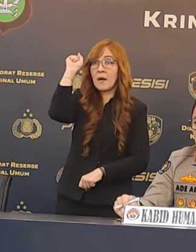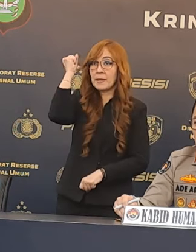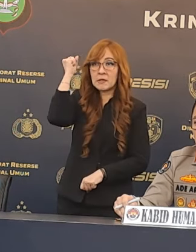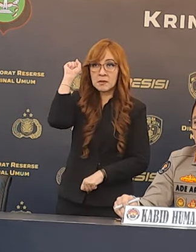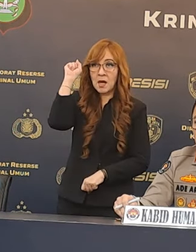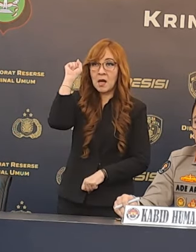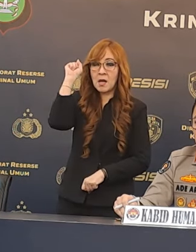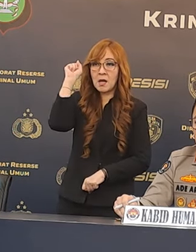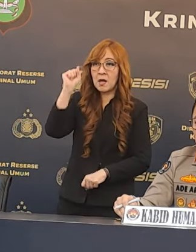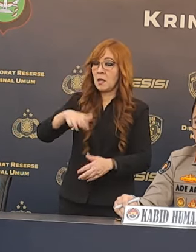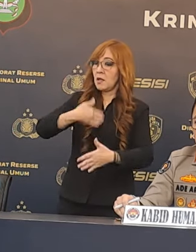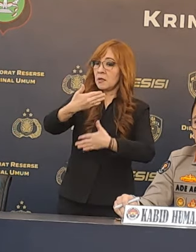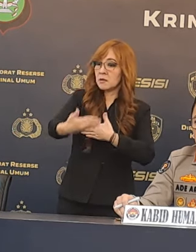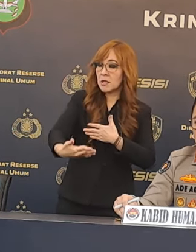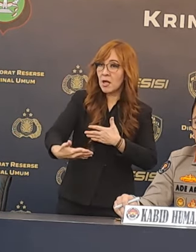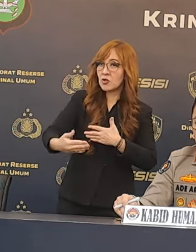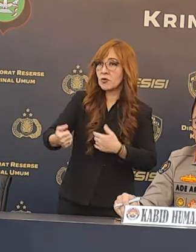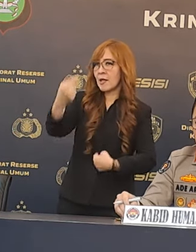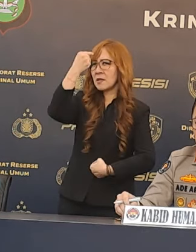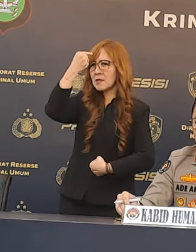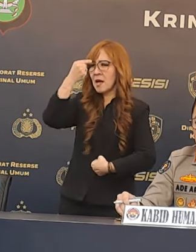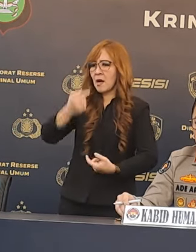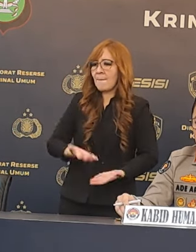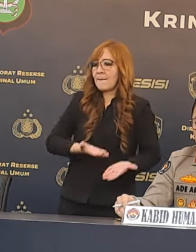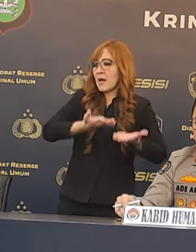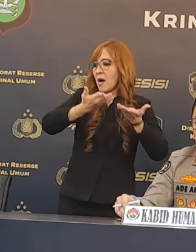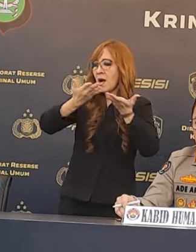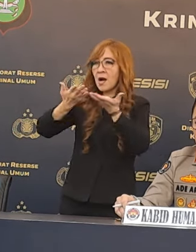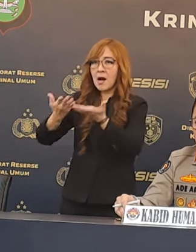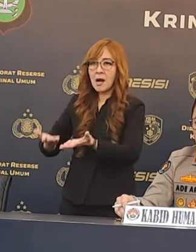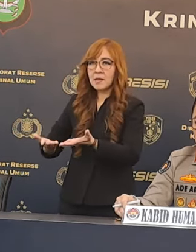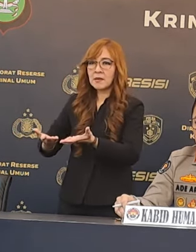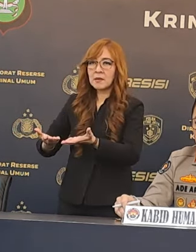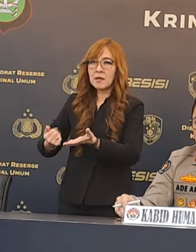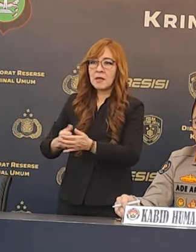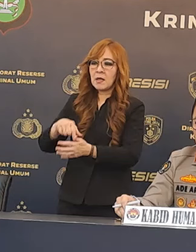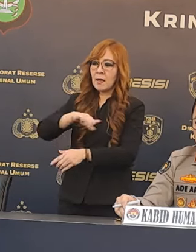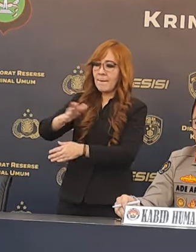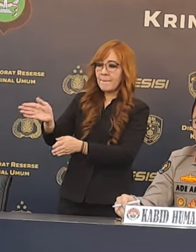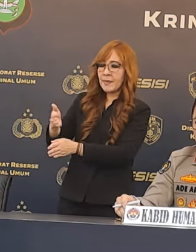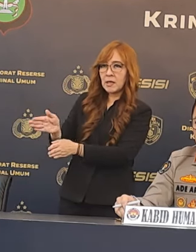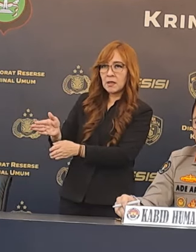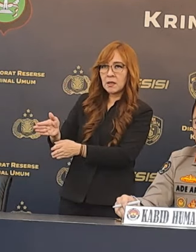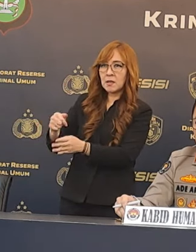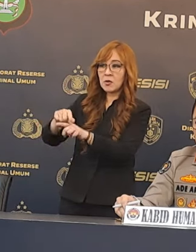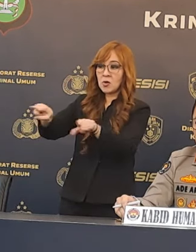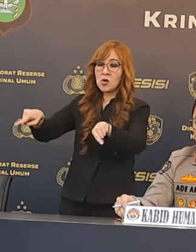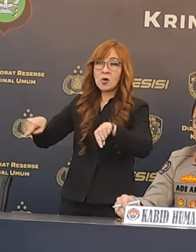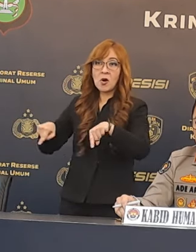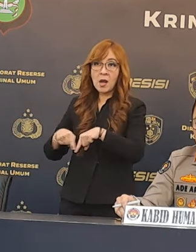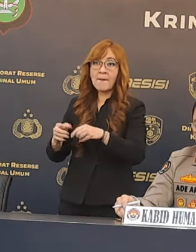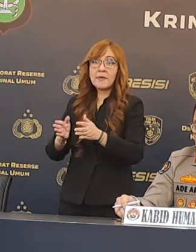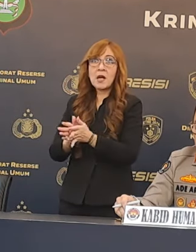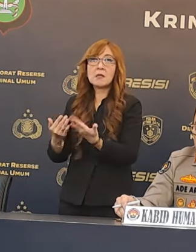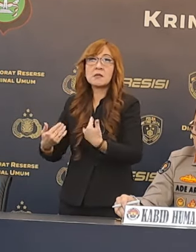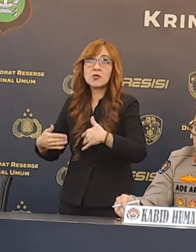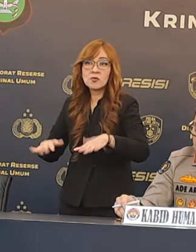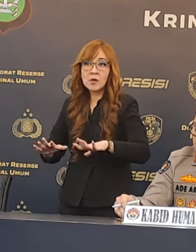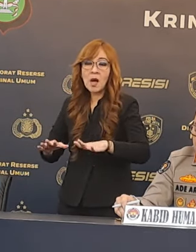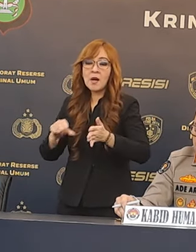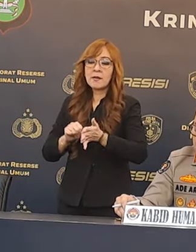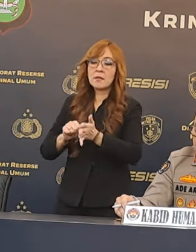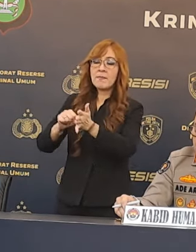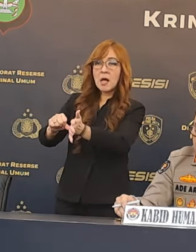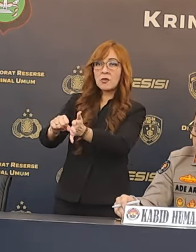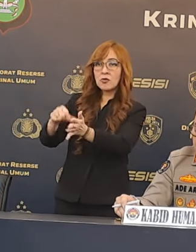Selanjutnya tersangka mengangkat korban dan meletakkan ke tepi kolam, di mana setelah korban diberikan bantuan pertama